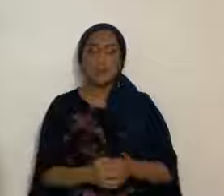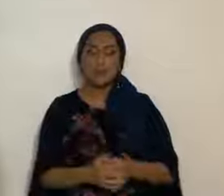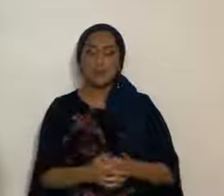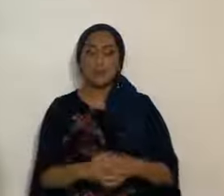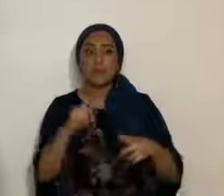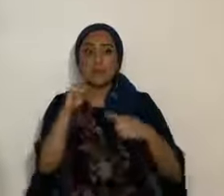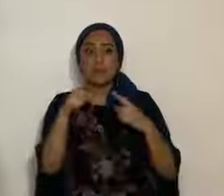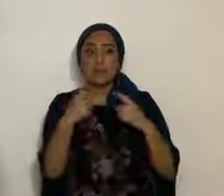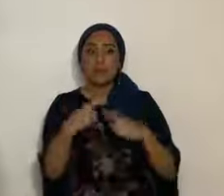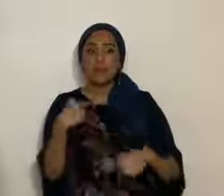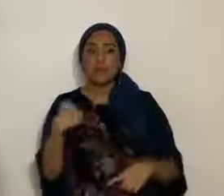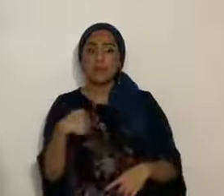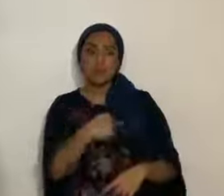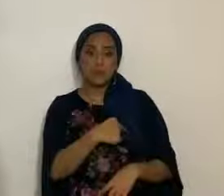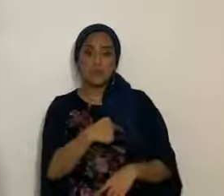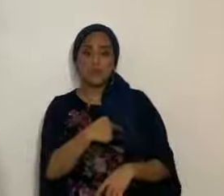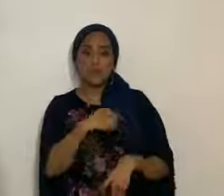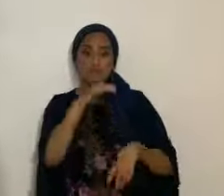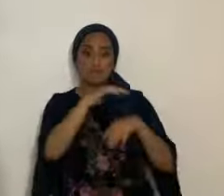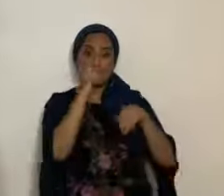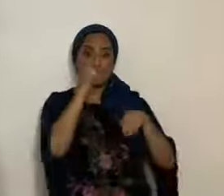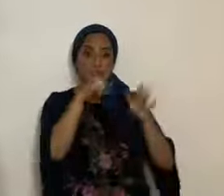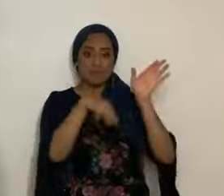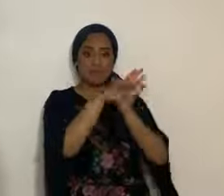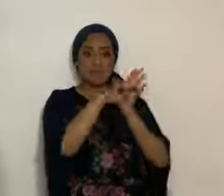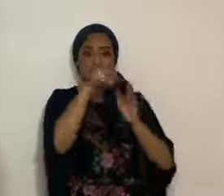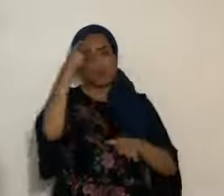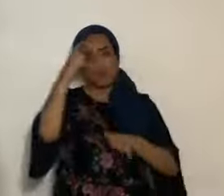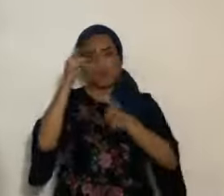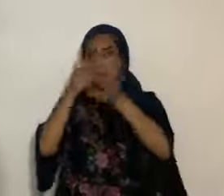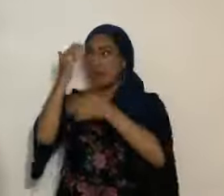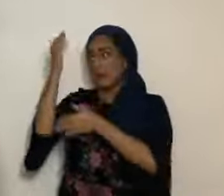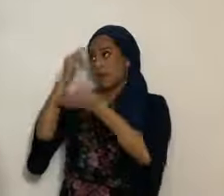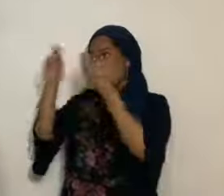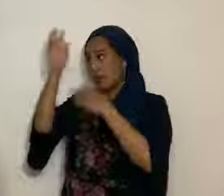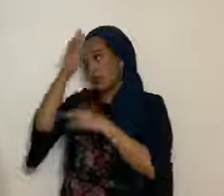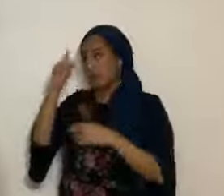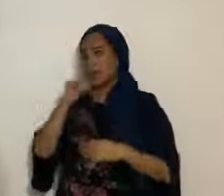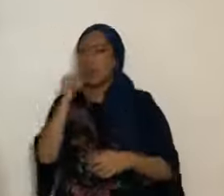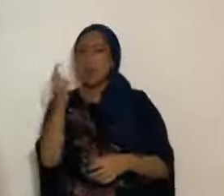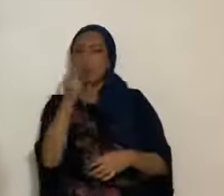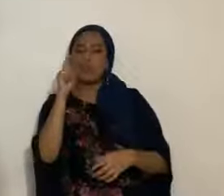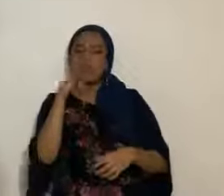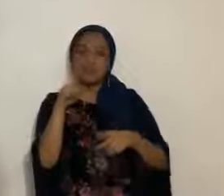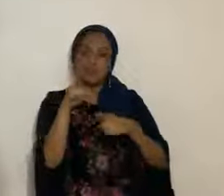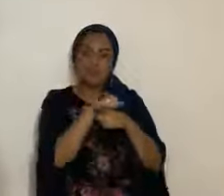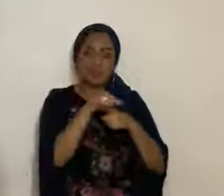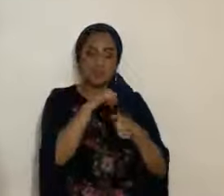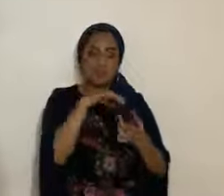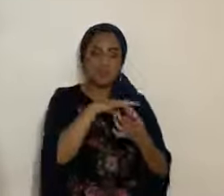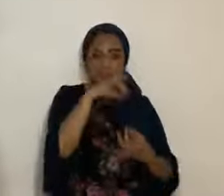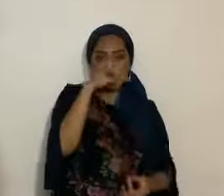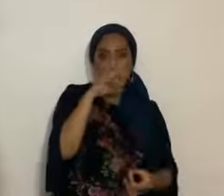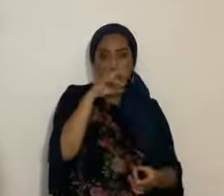cuando nosotros somos llamados al servicio del Eterno, no solamente debemos prepararnos espiritualmente con ayuno